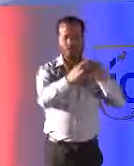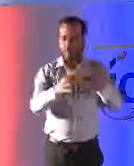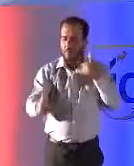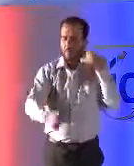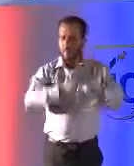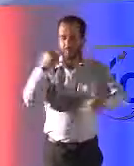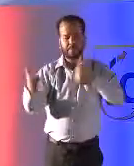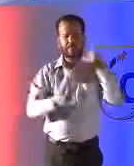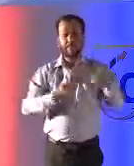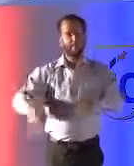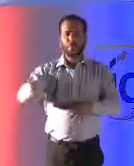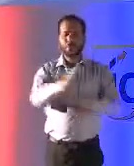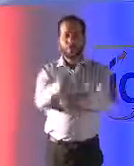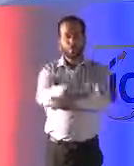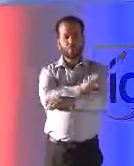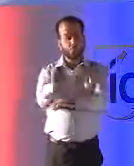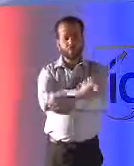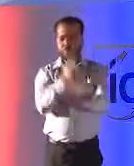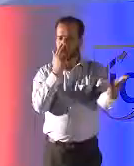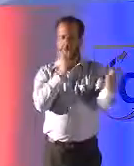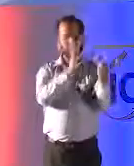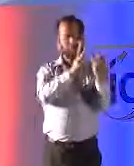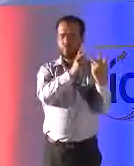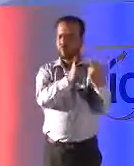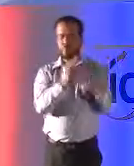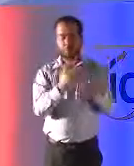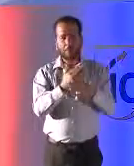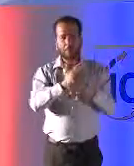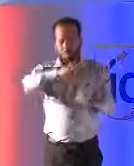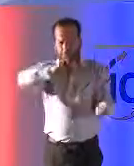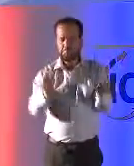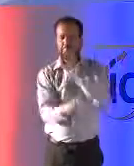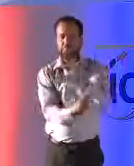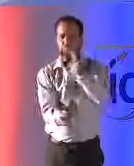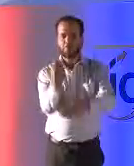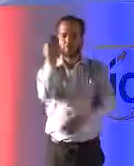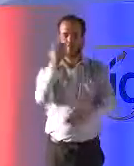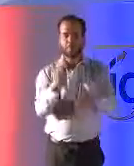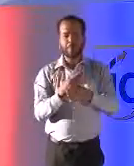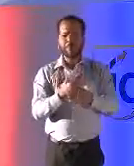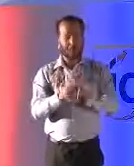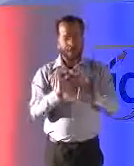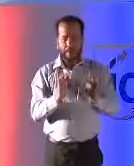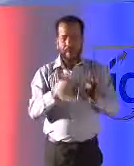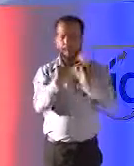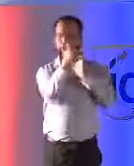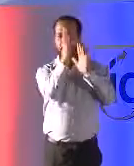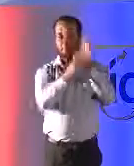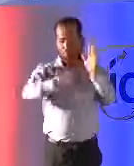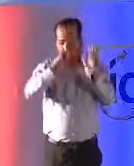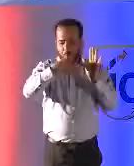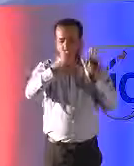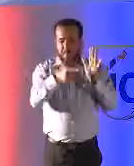سلاسة مع كل هذه التقنيات، وهذا بفضل لنقطة التحول وهو تواجد البرامج